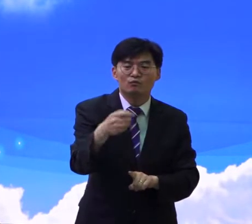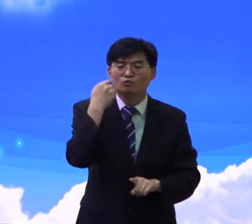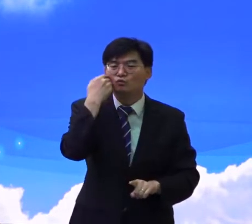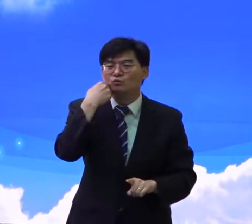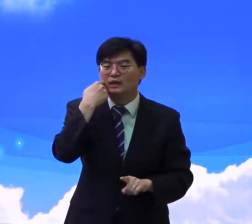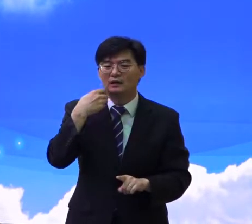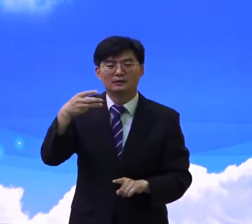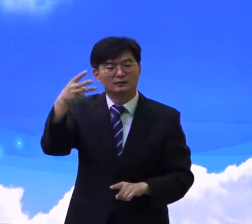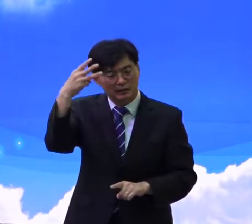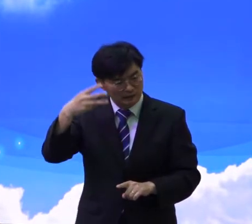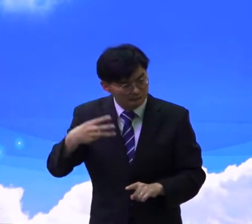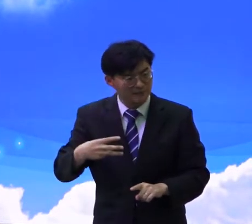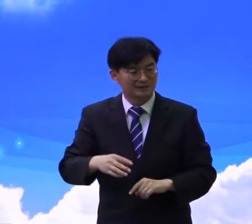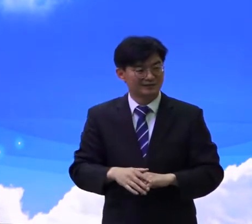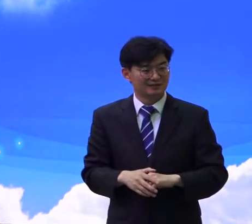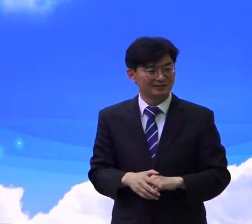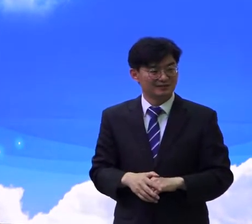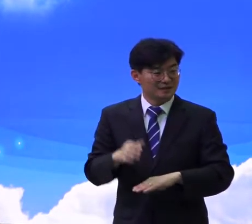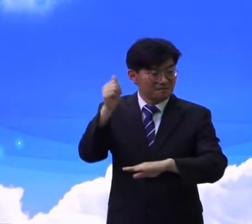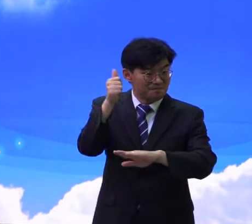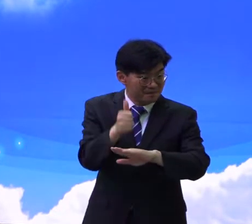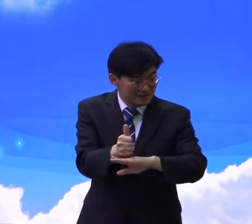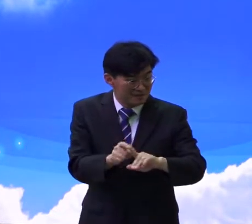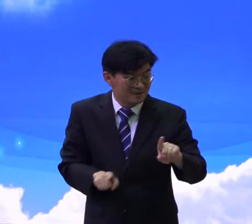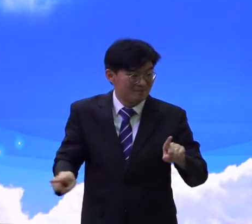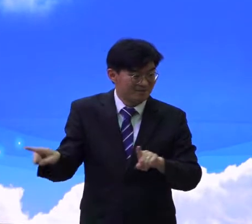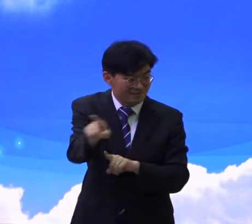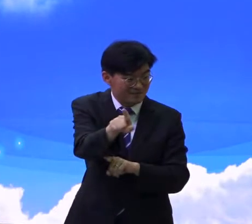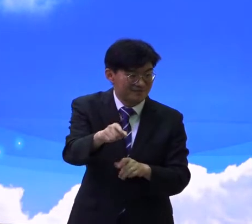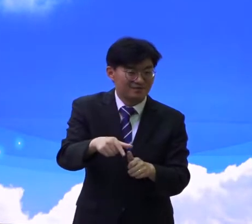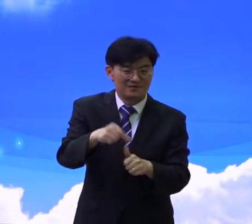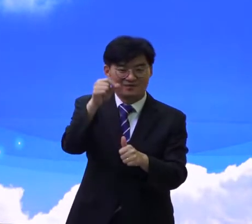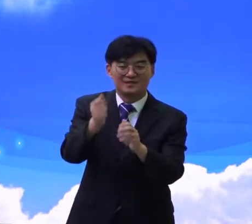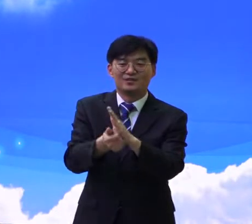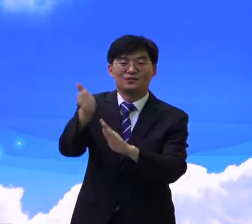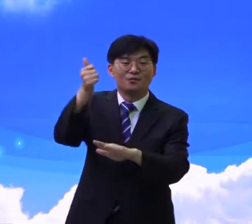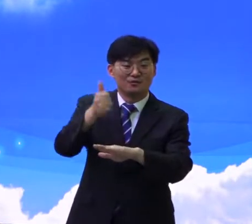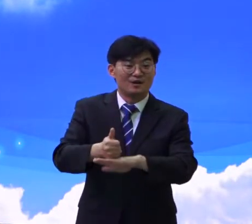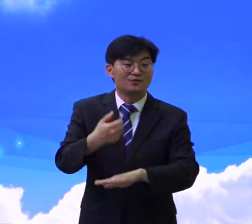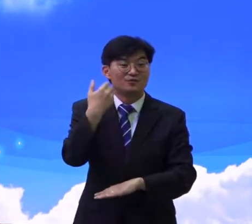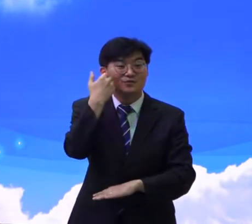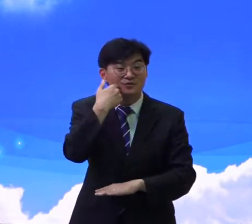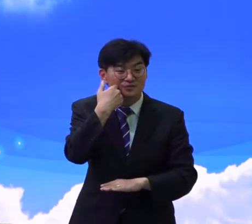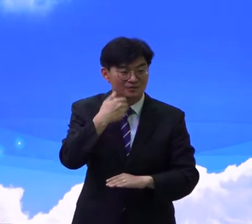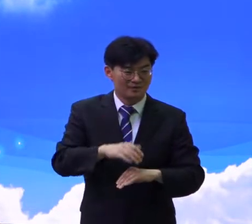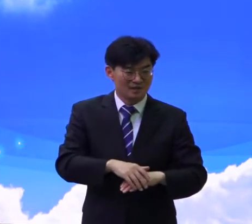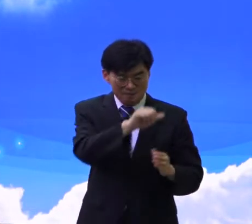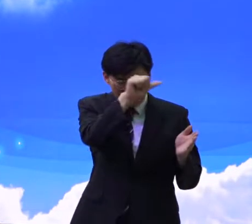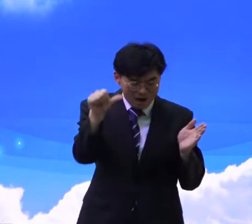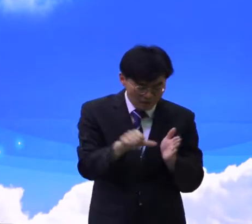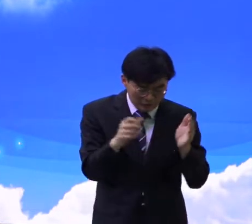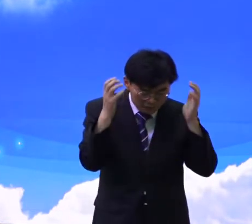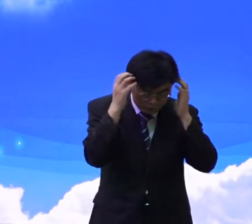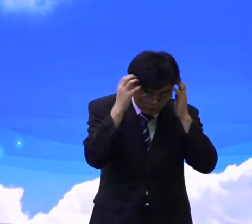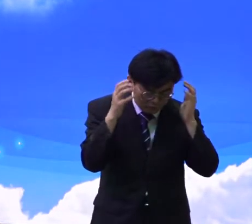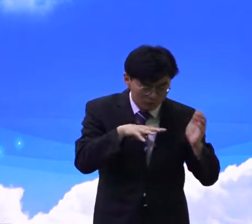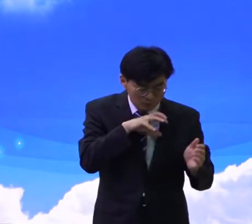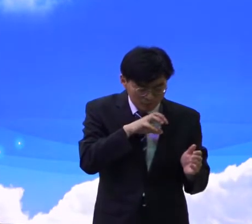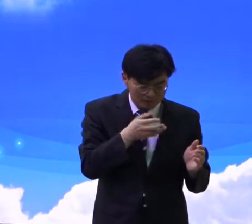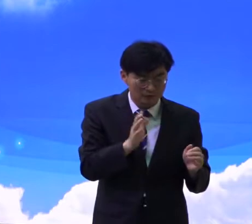되겠다. 정말 끊임없이 고통이 오고 힘들고 때때로 정말 예레미야처럼 순식간에